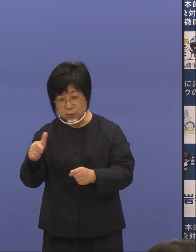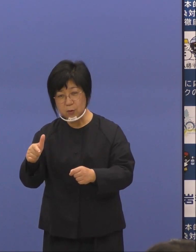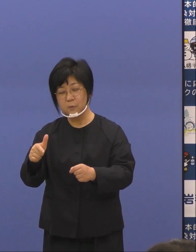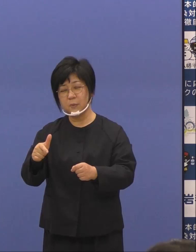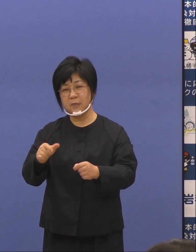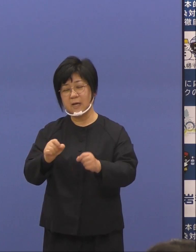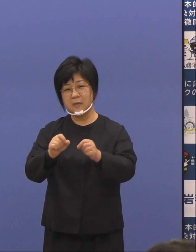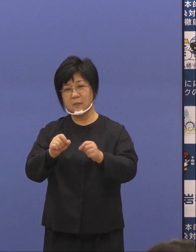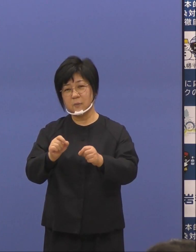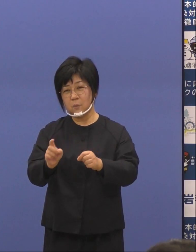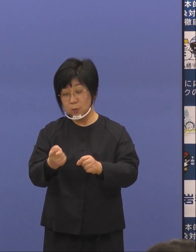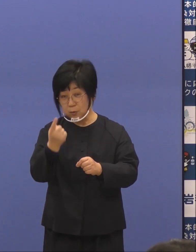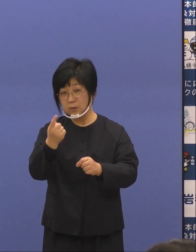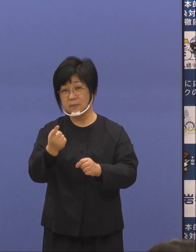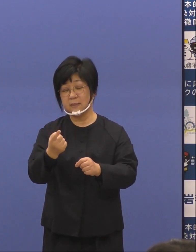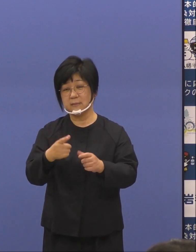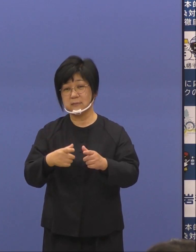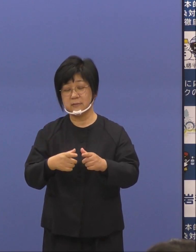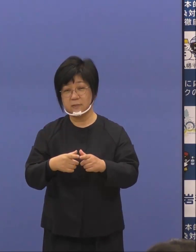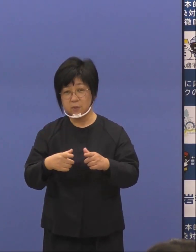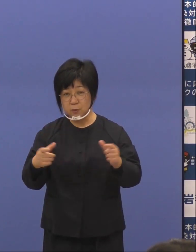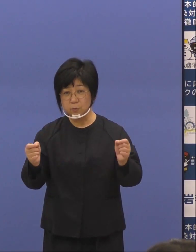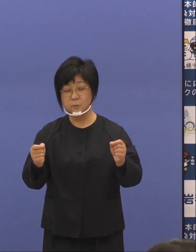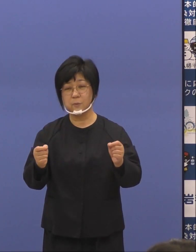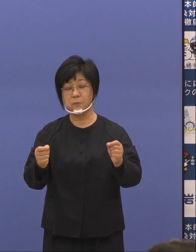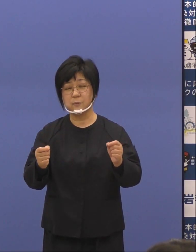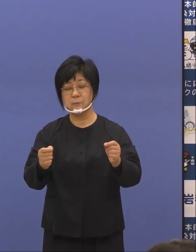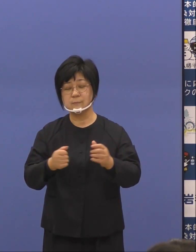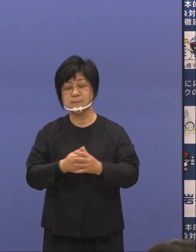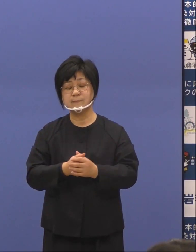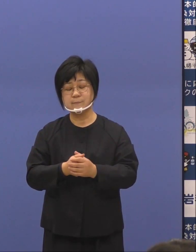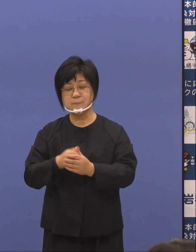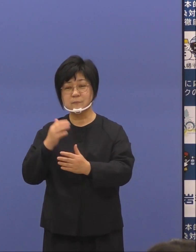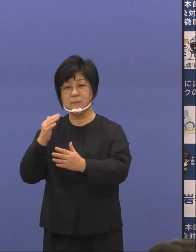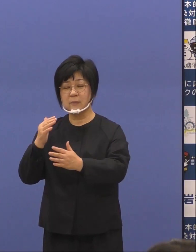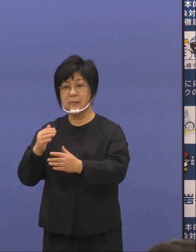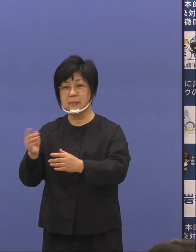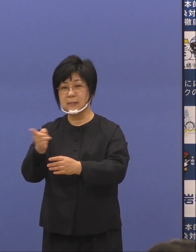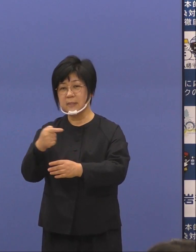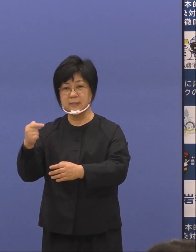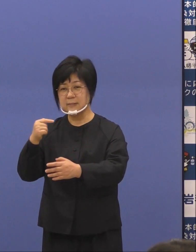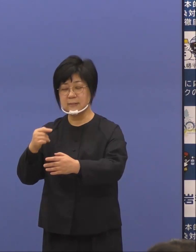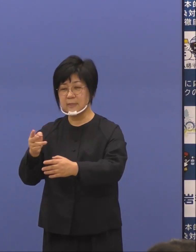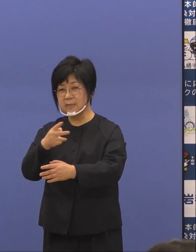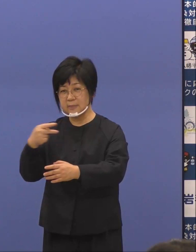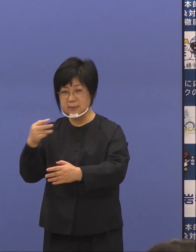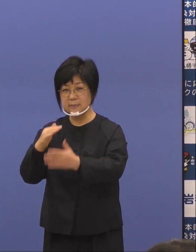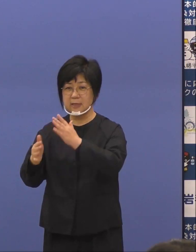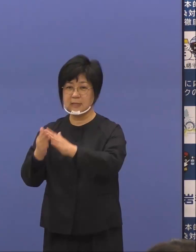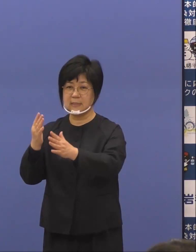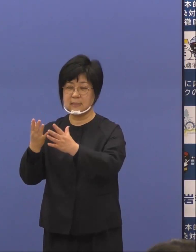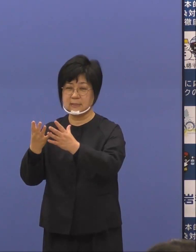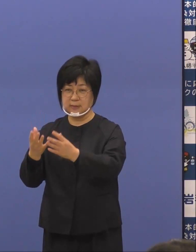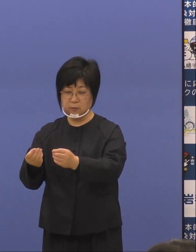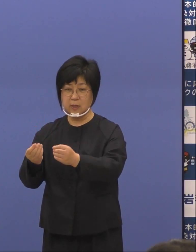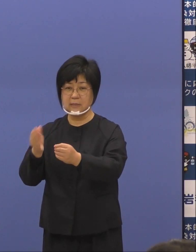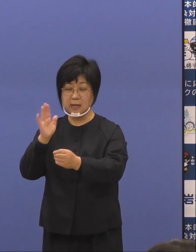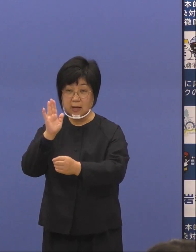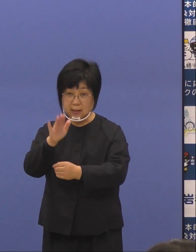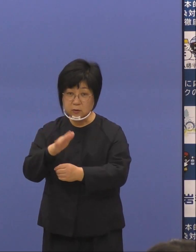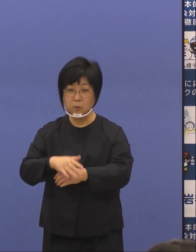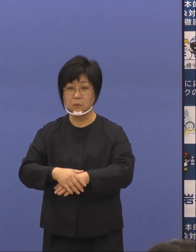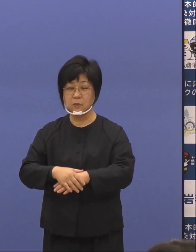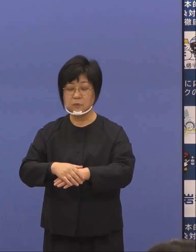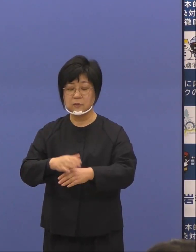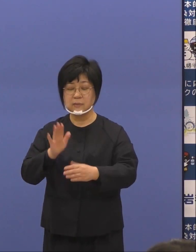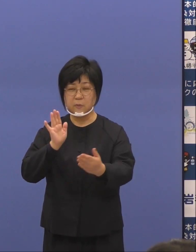治の中心、戦後長きにわたって中心であったところや、特に最近